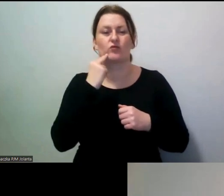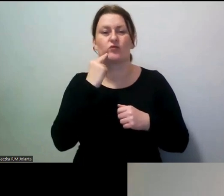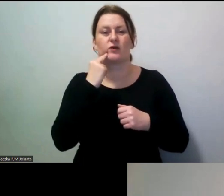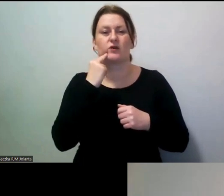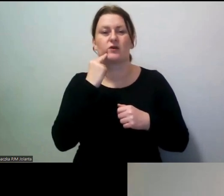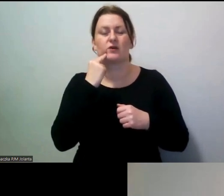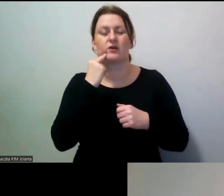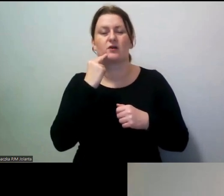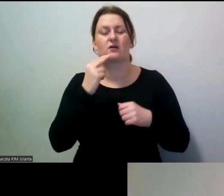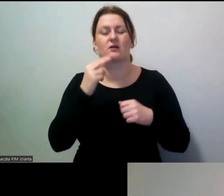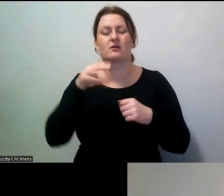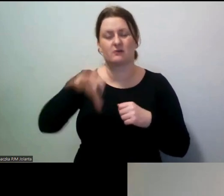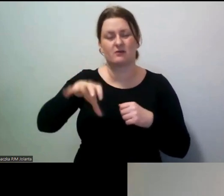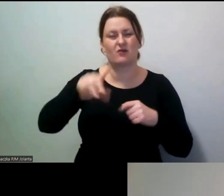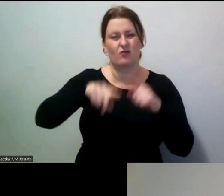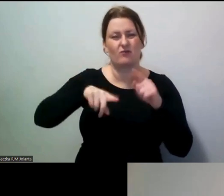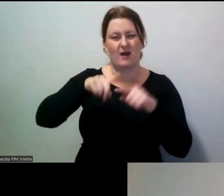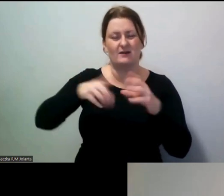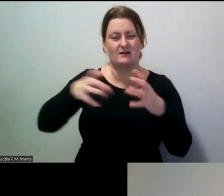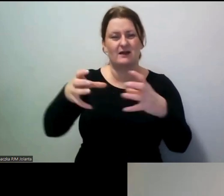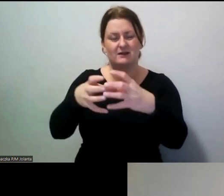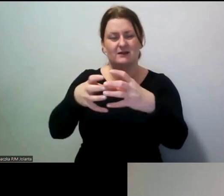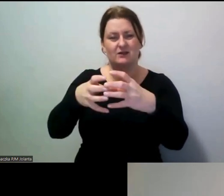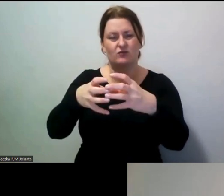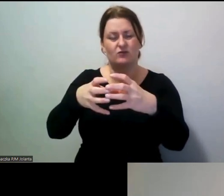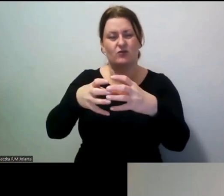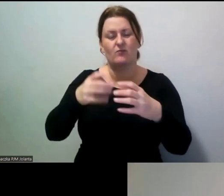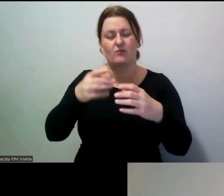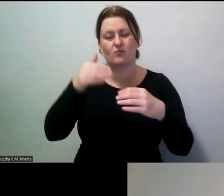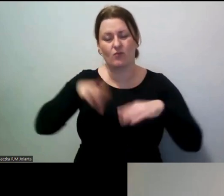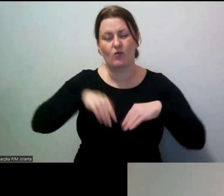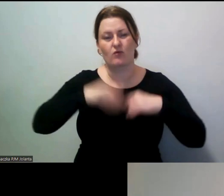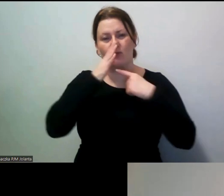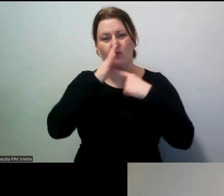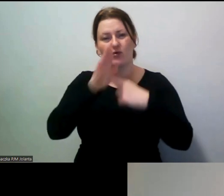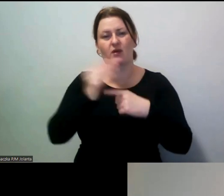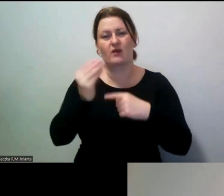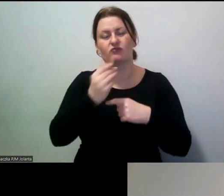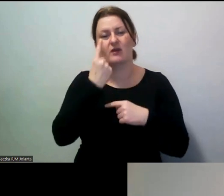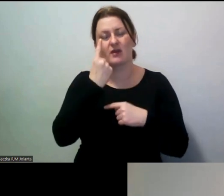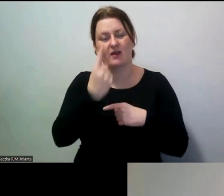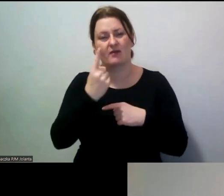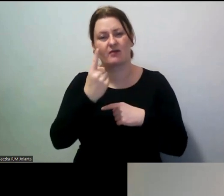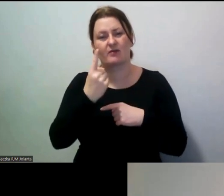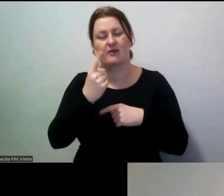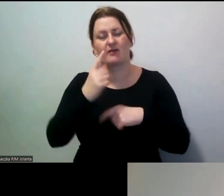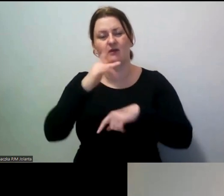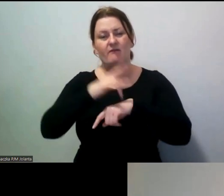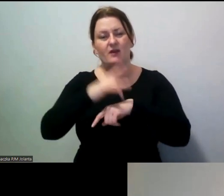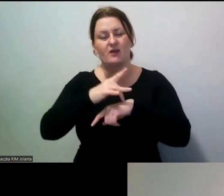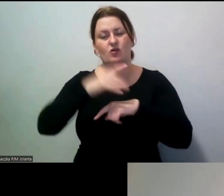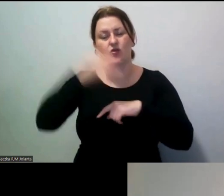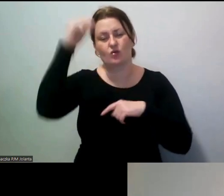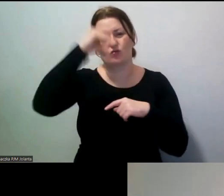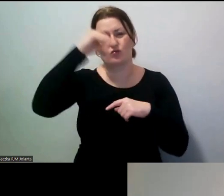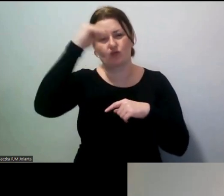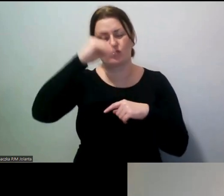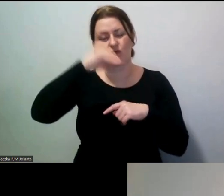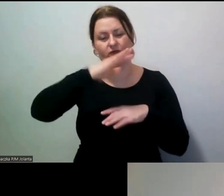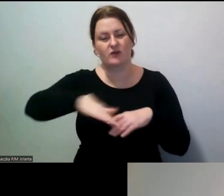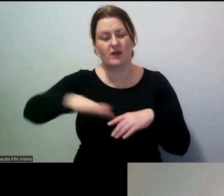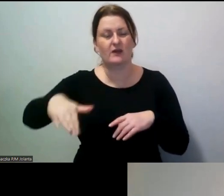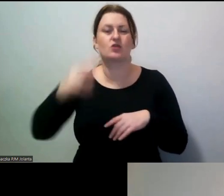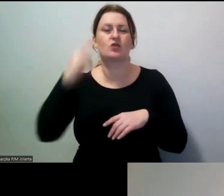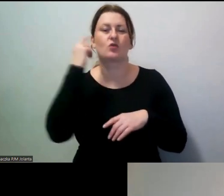grupę normalizacyjną, mogła nam pokazać jeszcze jedno tło, czyli właśnie wynik u uczniów głuchych, którzy